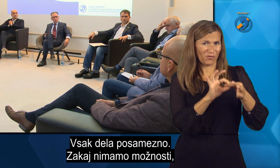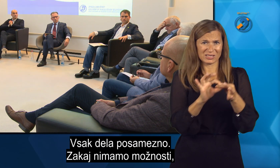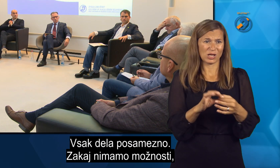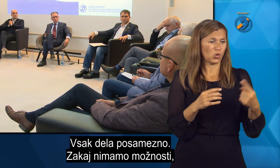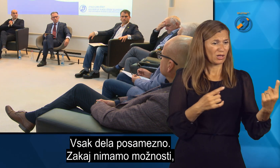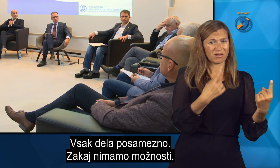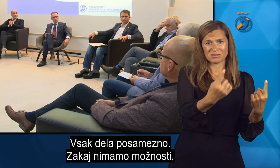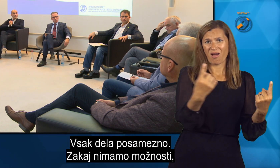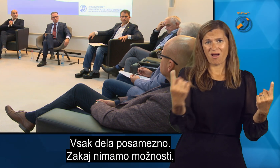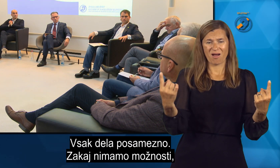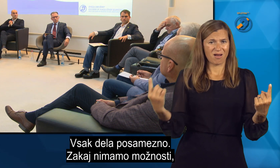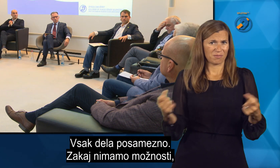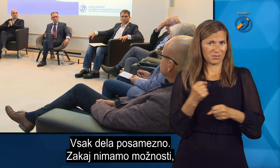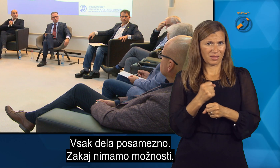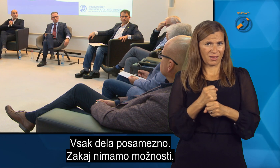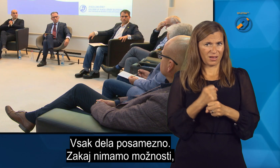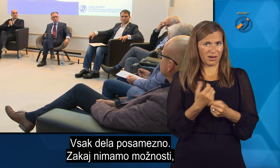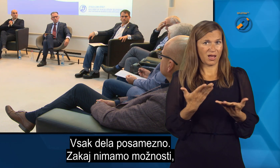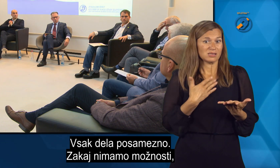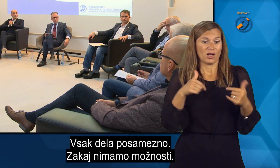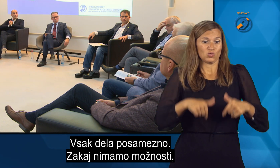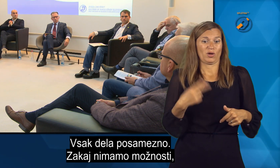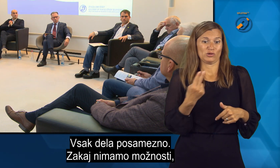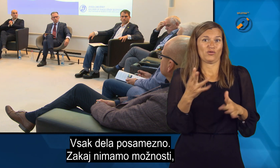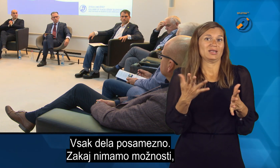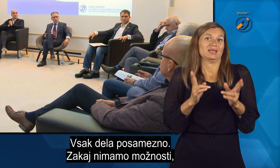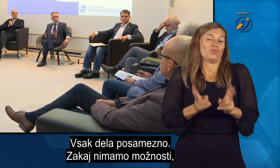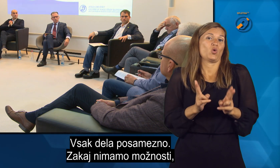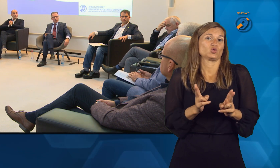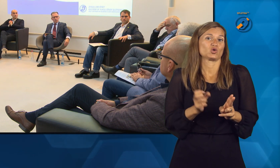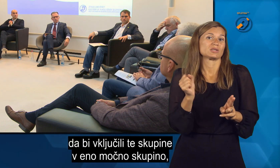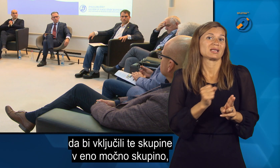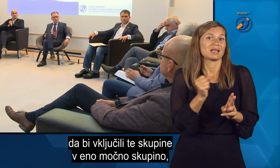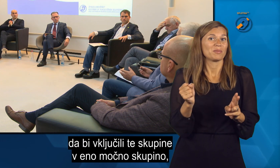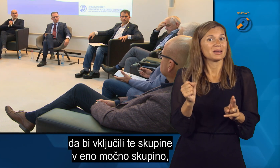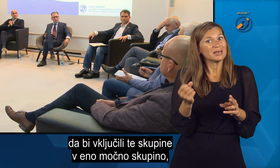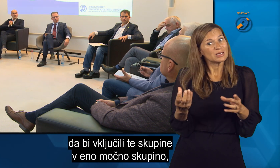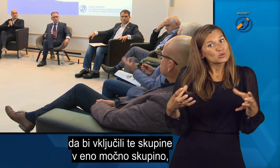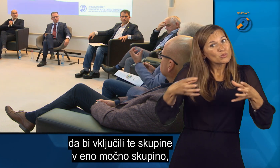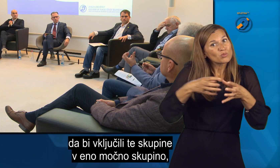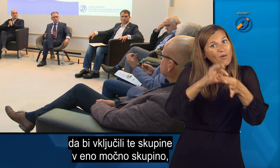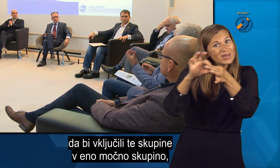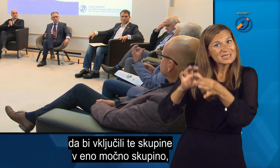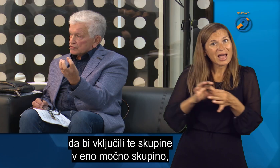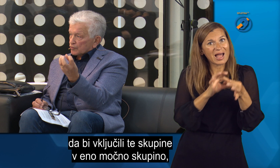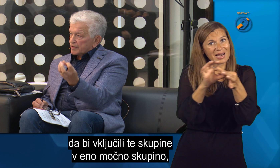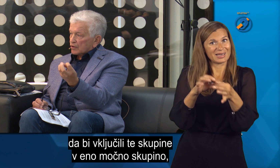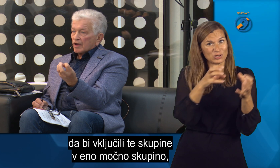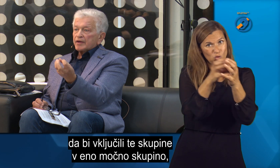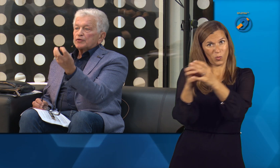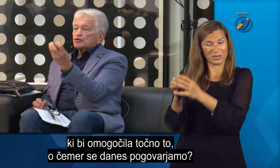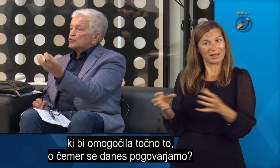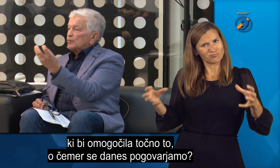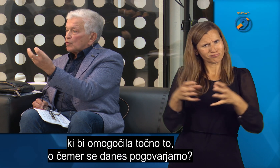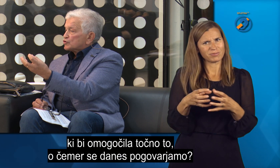dela posamezno. Zakaj nimamo pri nas možnosti, da bi integrirali te skupine v eno močno skupino,